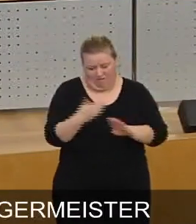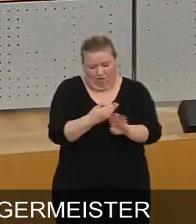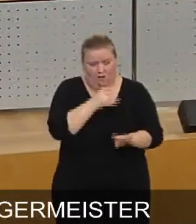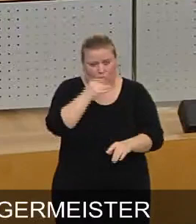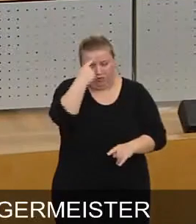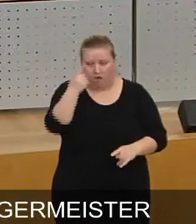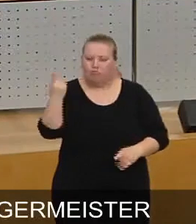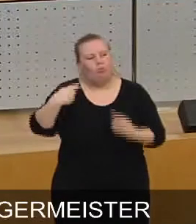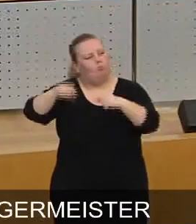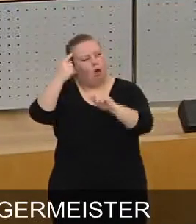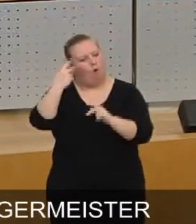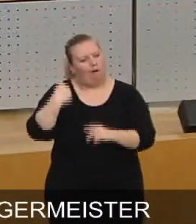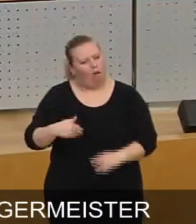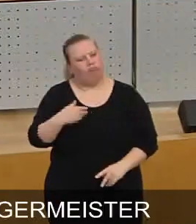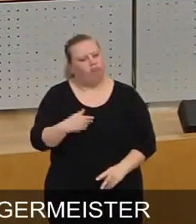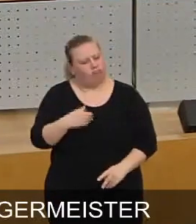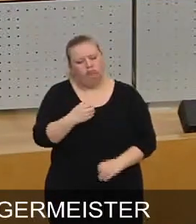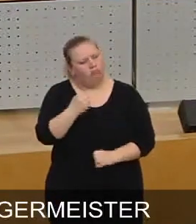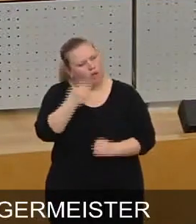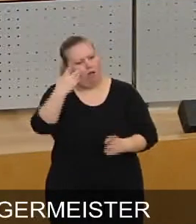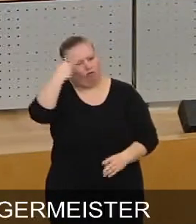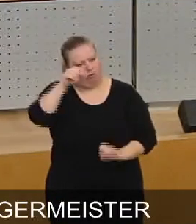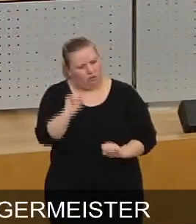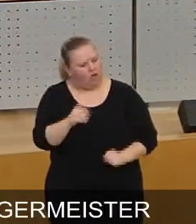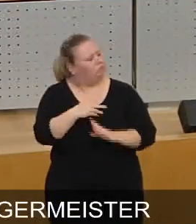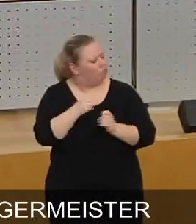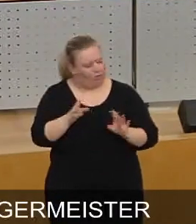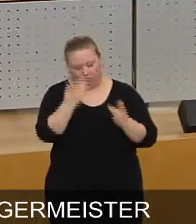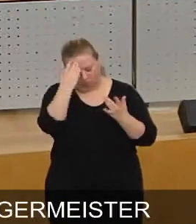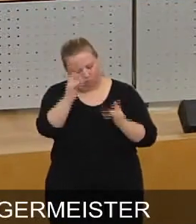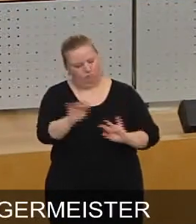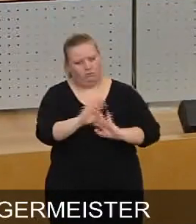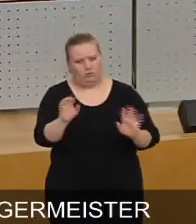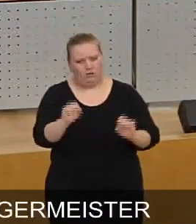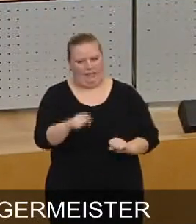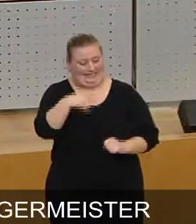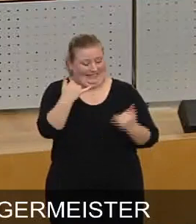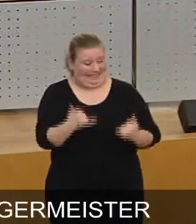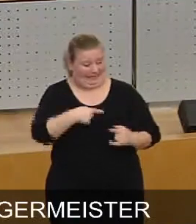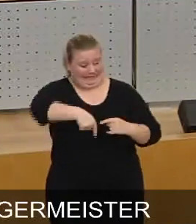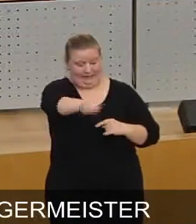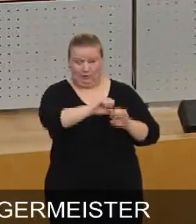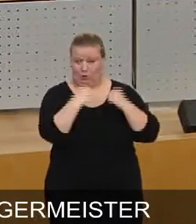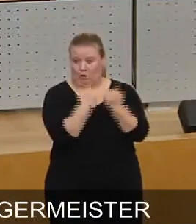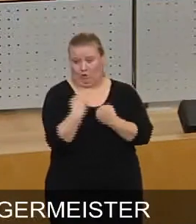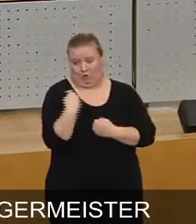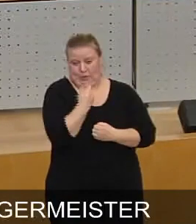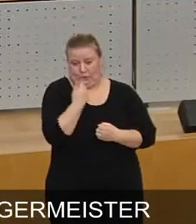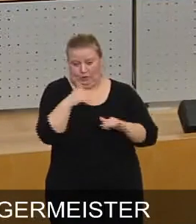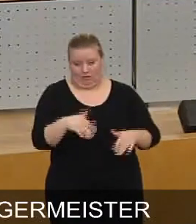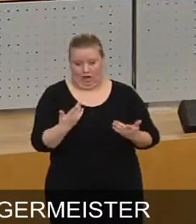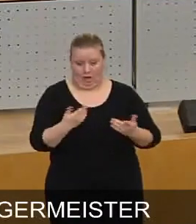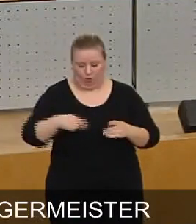für Verständnis bei den Bauherren gesorgt, dass sie gesagt haben, okay, das verstehen wir, dass ihr sozusagen an dieser Stelle uns jetzt keine